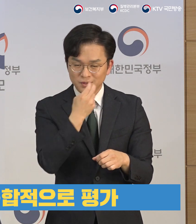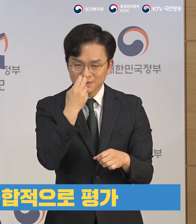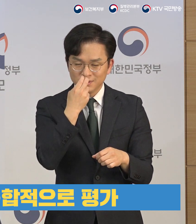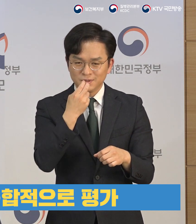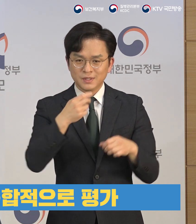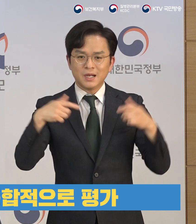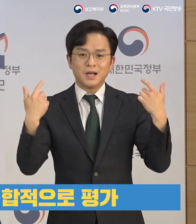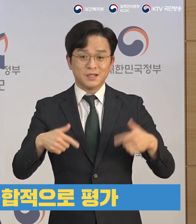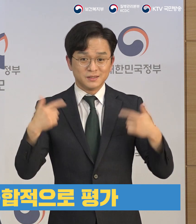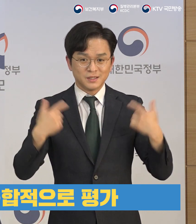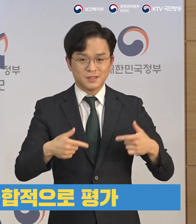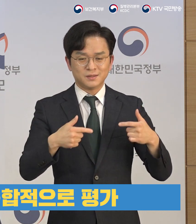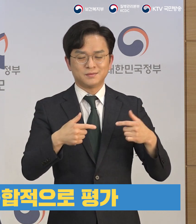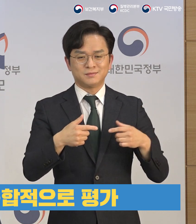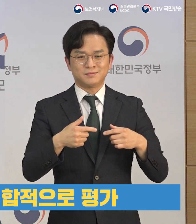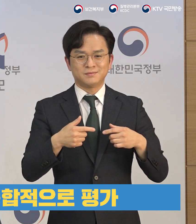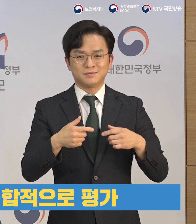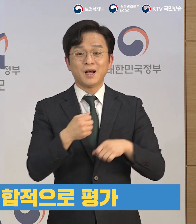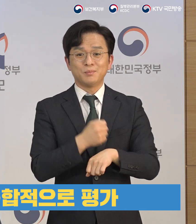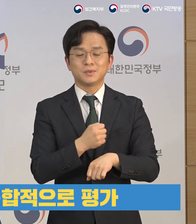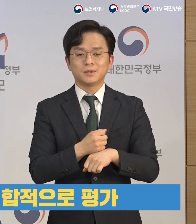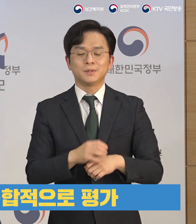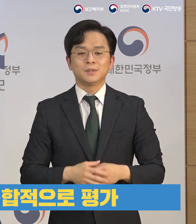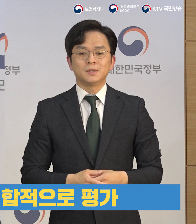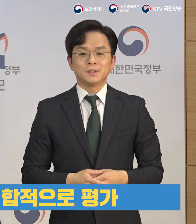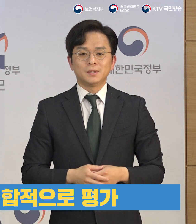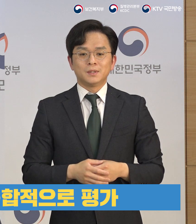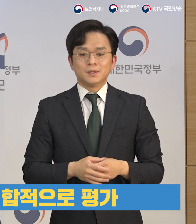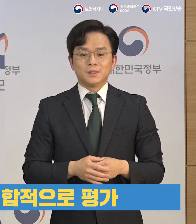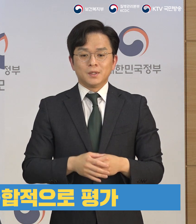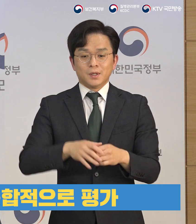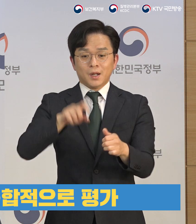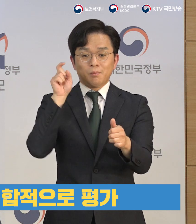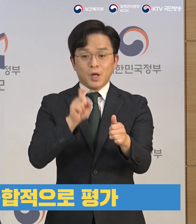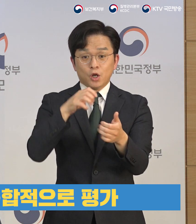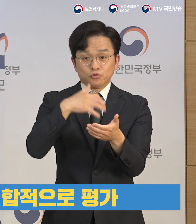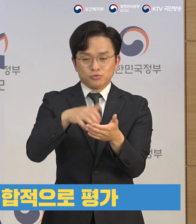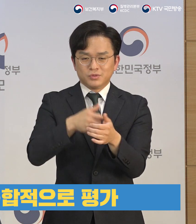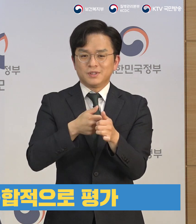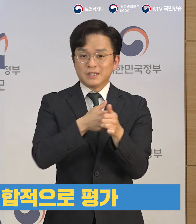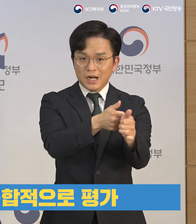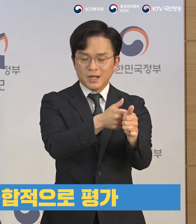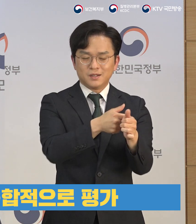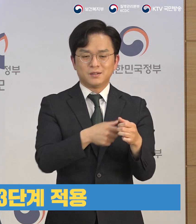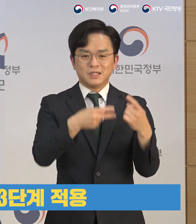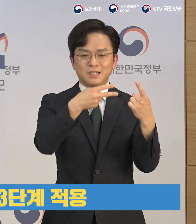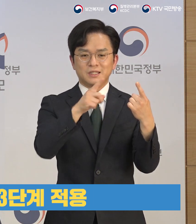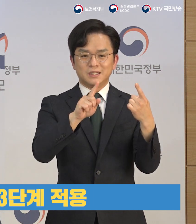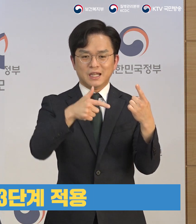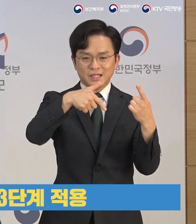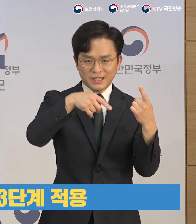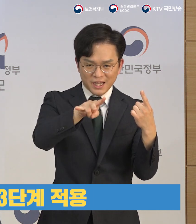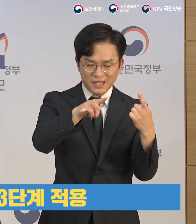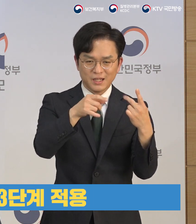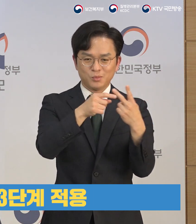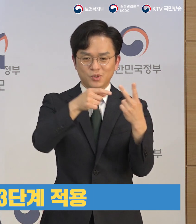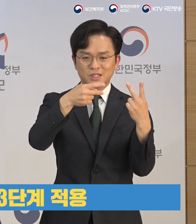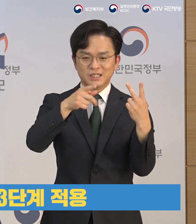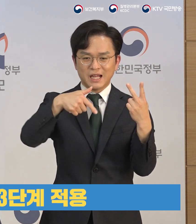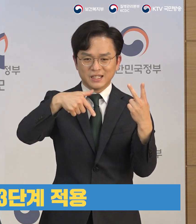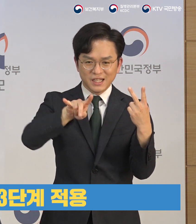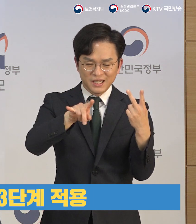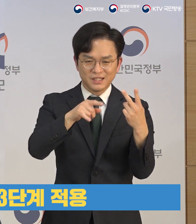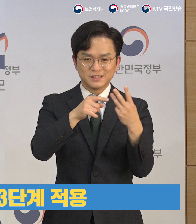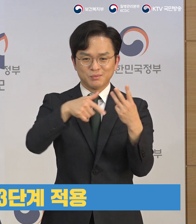목표로 그러나 2구 상황을 주기 주고 종합적으로 평가할 것입니다 평가 결과에 따라